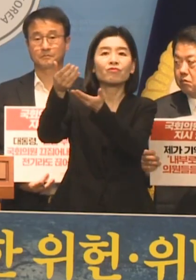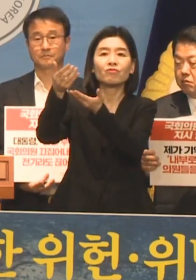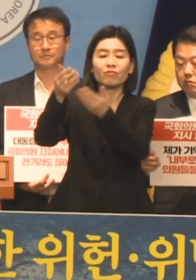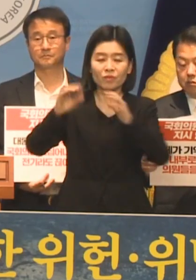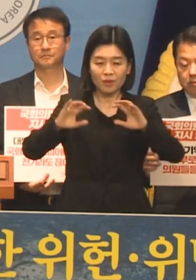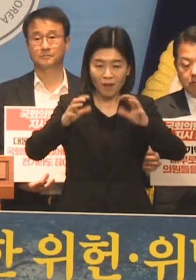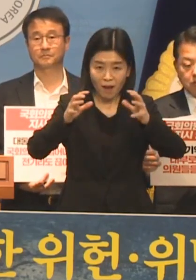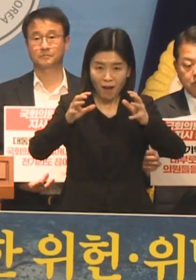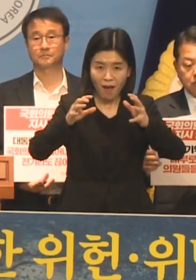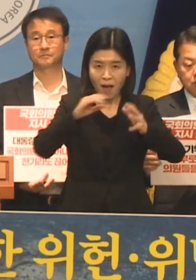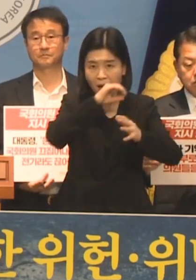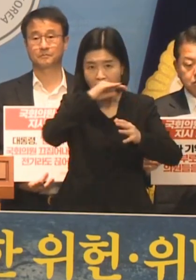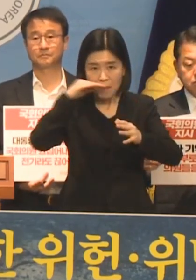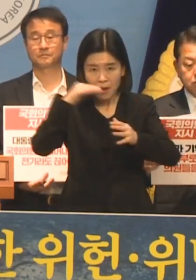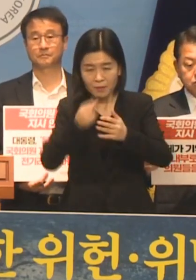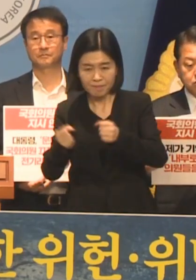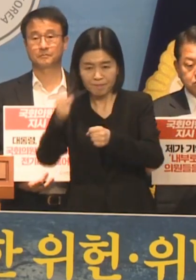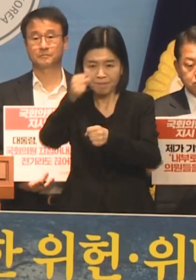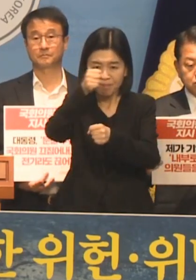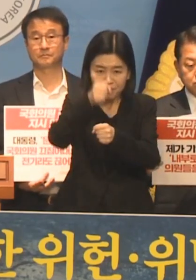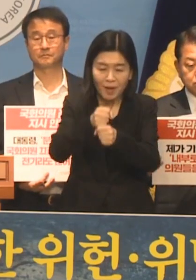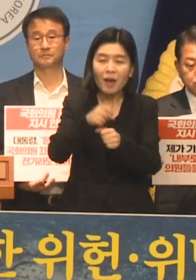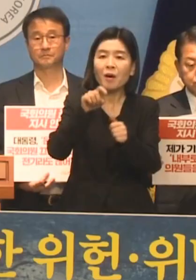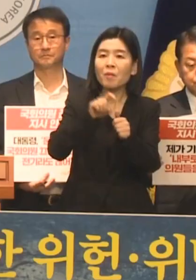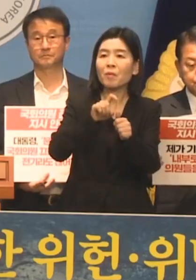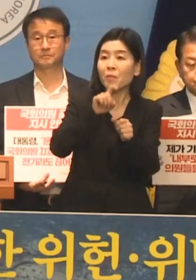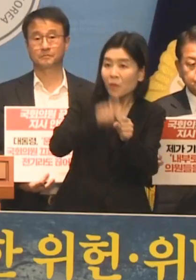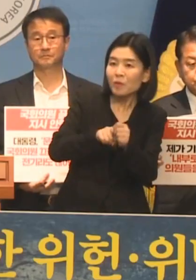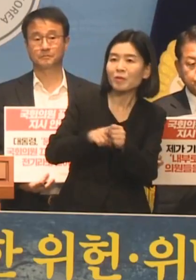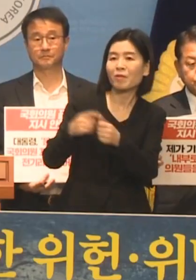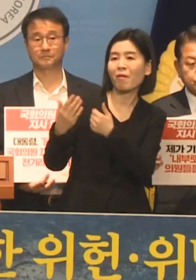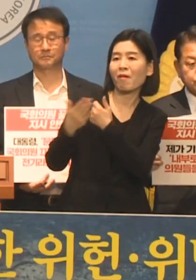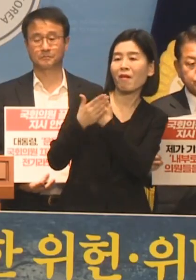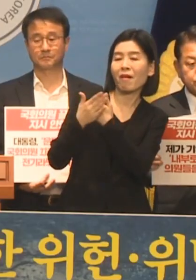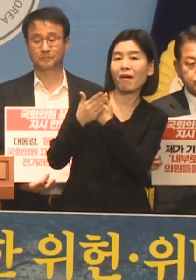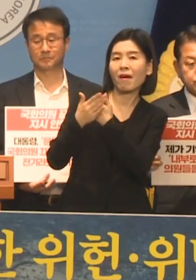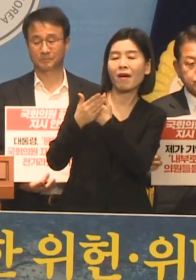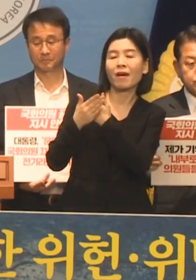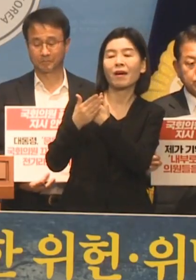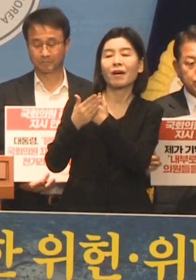회복할 수 있도록 도와주십사 하는 기도가